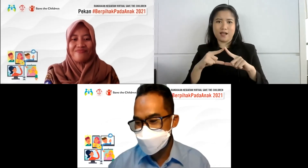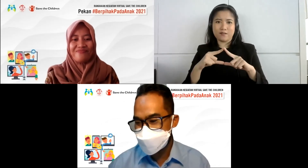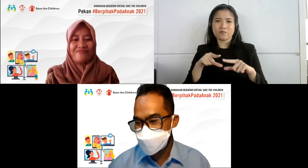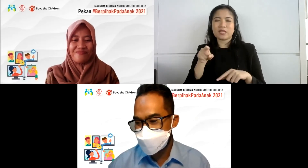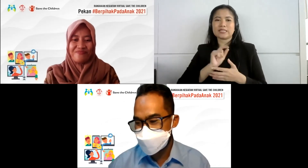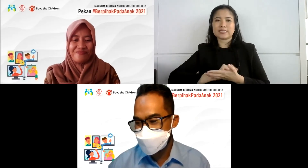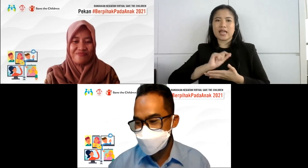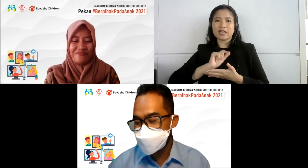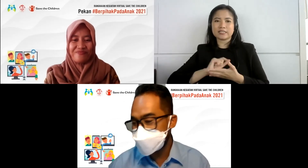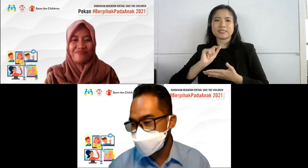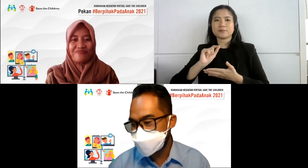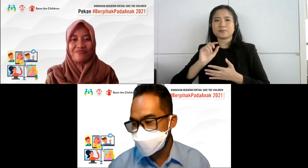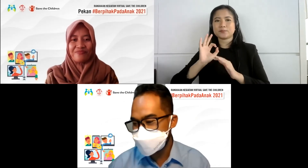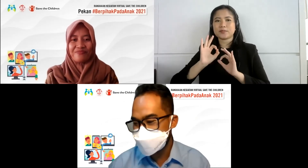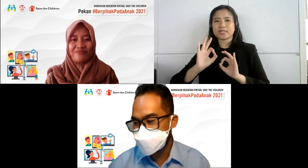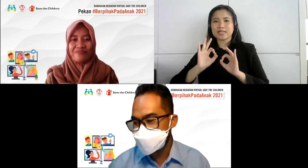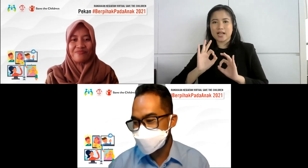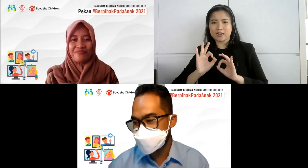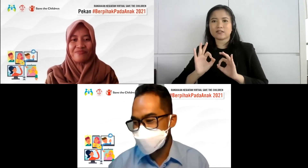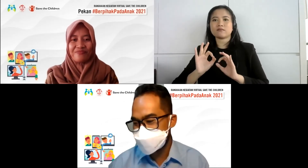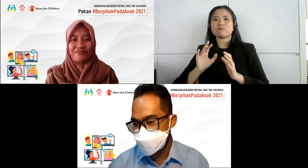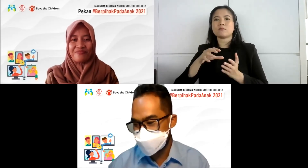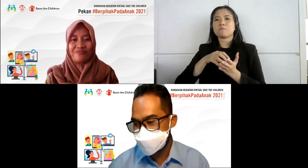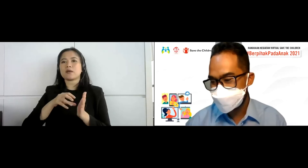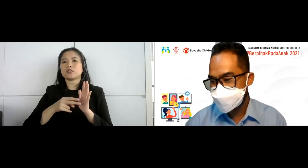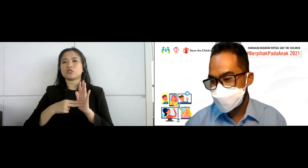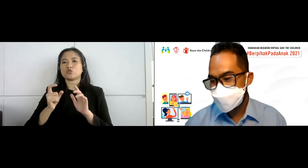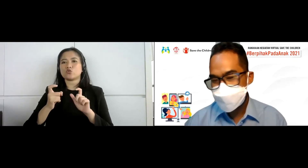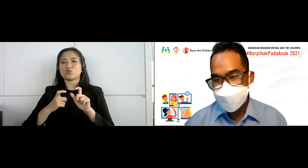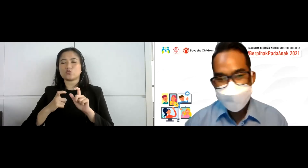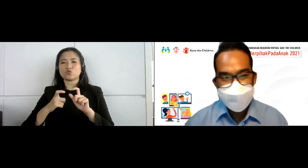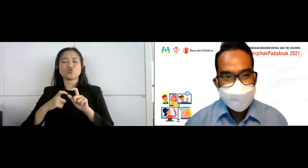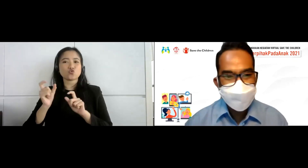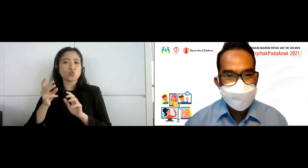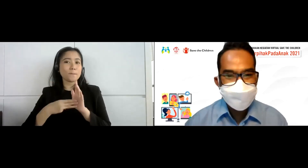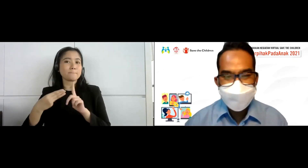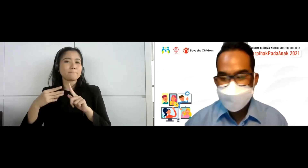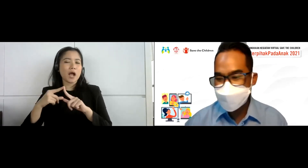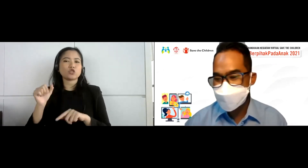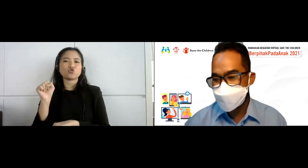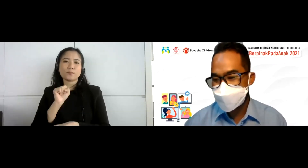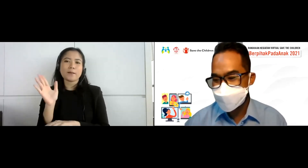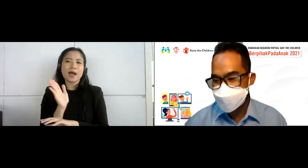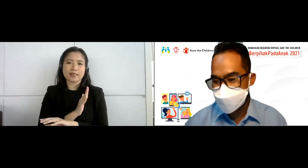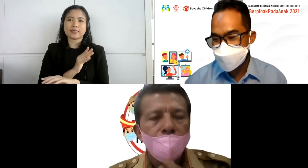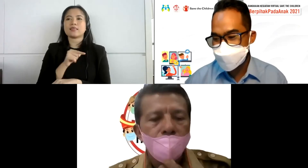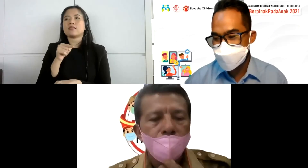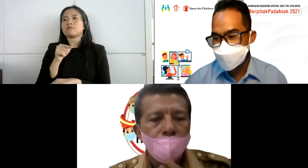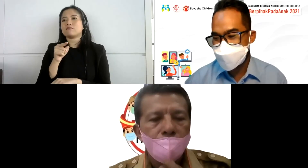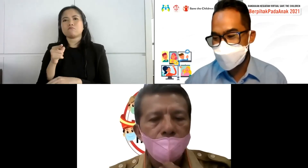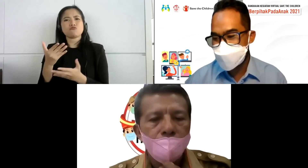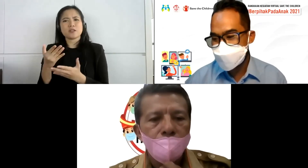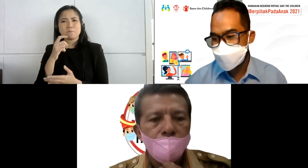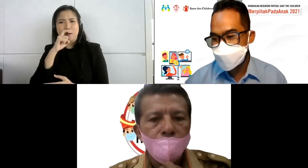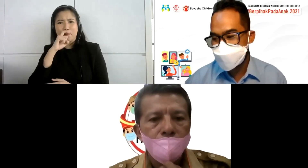Dinas Pendidikan Kabupaten Sumba Barat, Provinsi Nusa Tenggara Timur. Mungkin Pak Yehuda bisa sharing kepada kita,